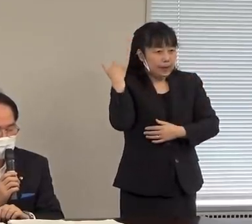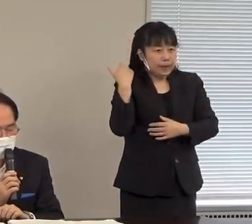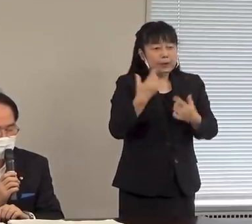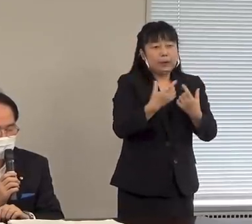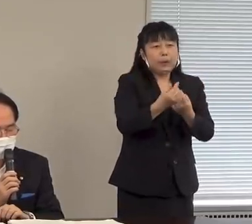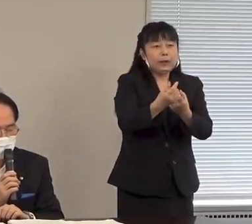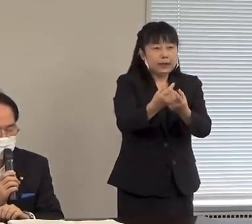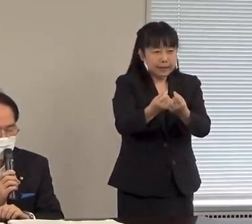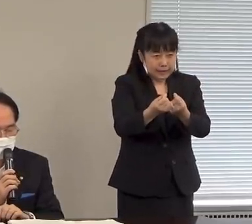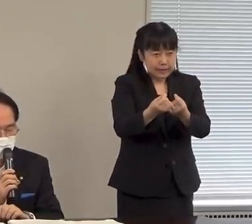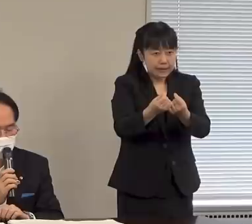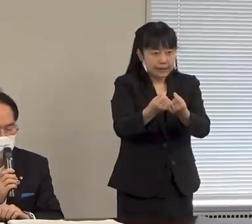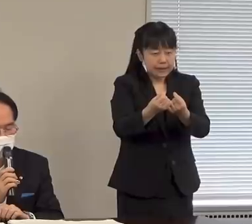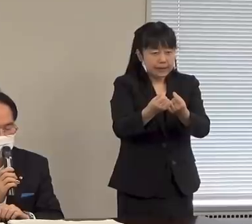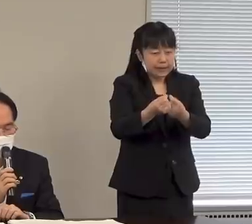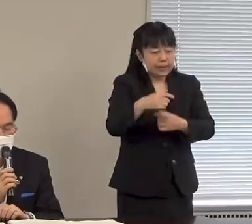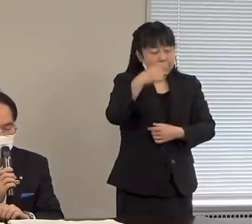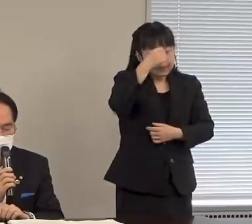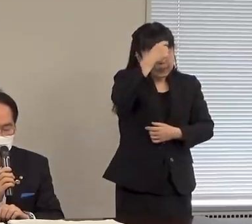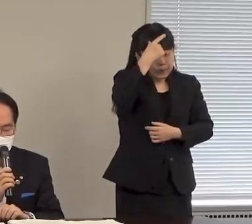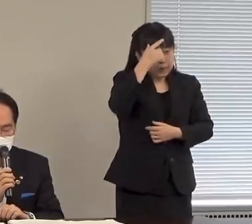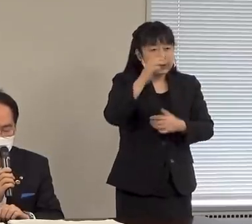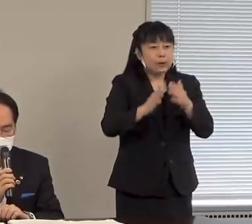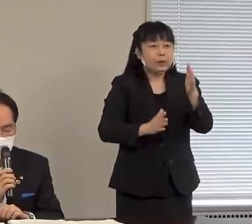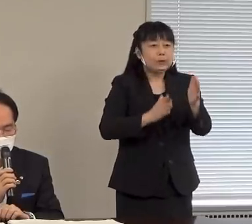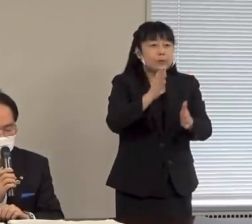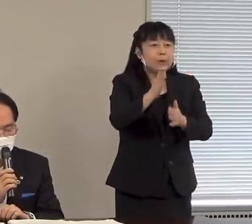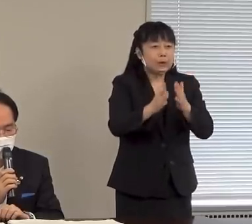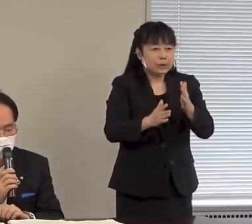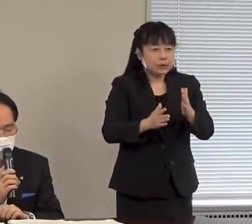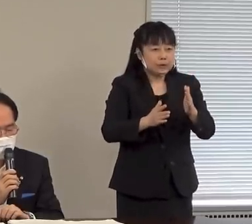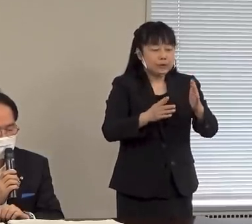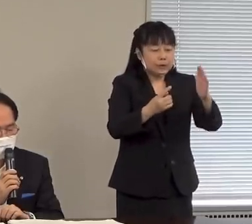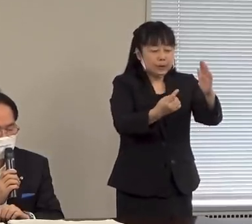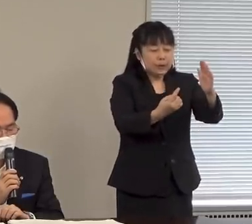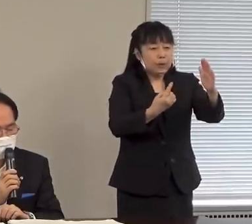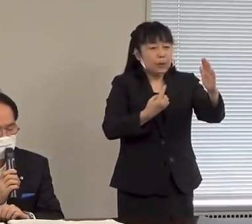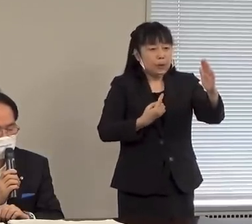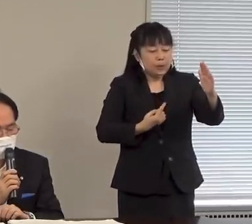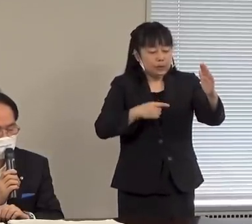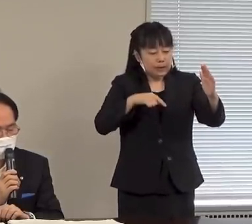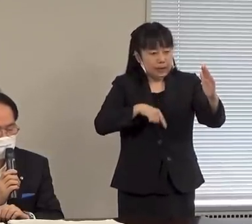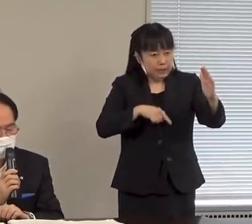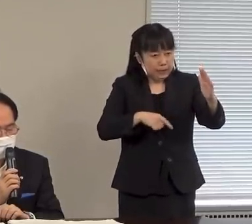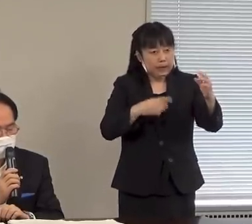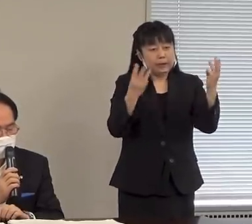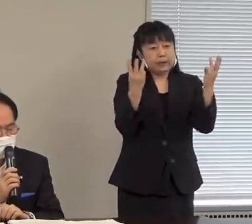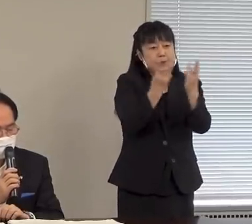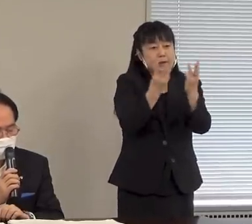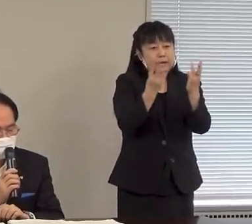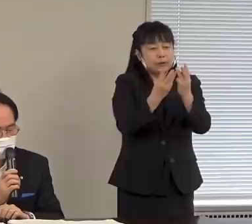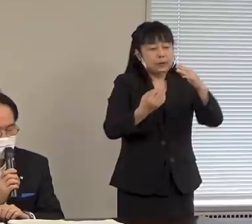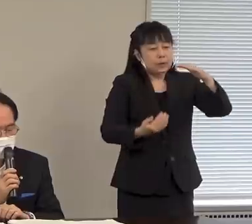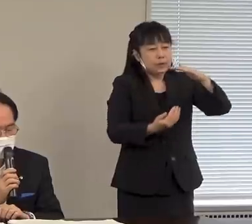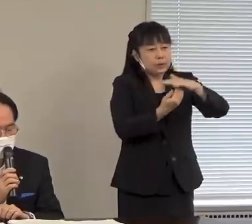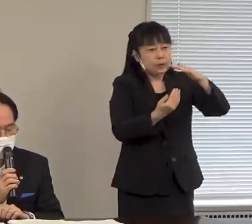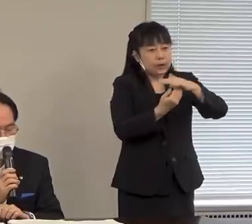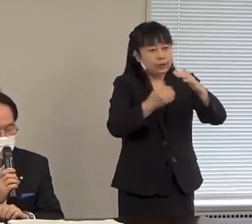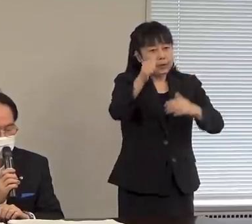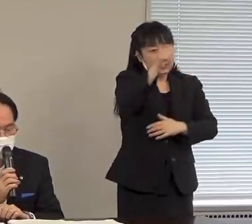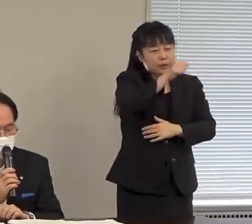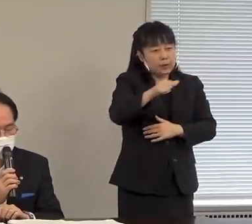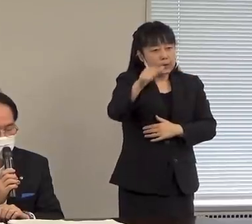展示会等、プロスポーツ等について屋内にあっては人数上限5000人以下、または収容人